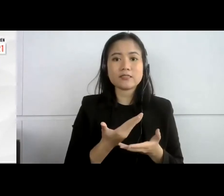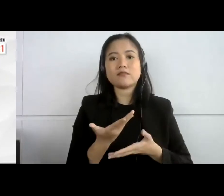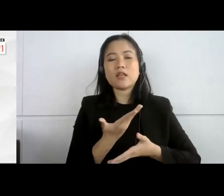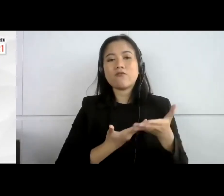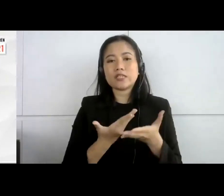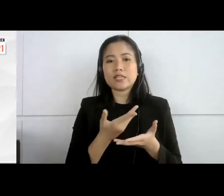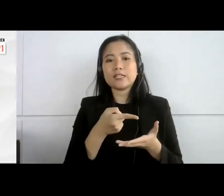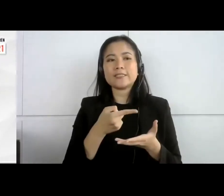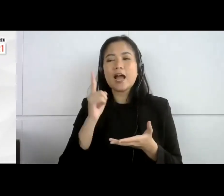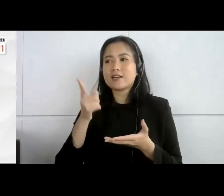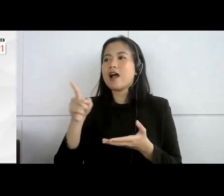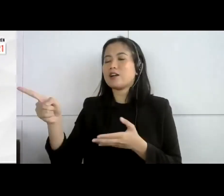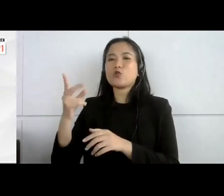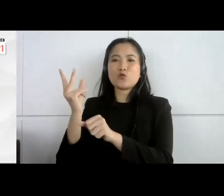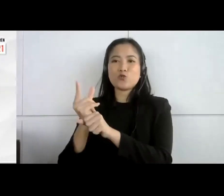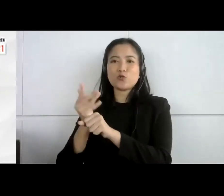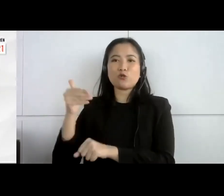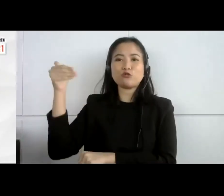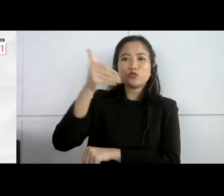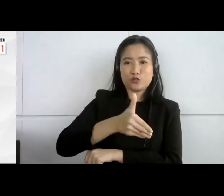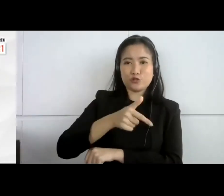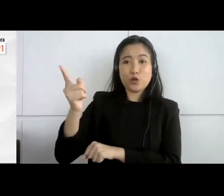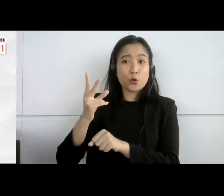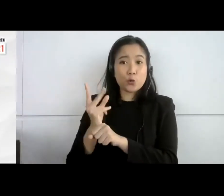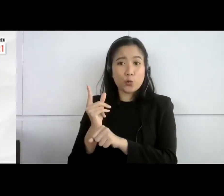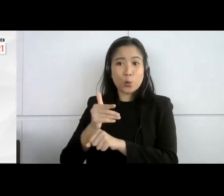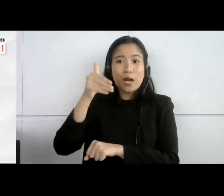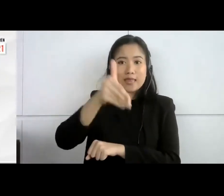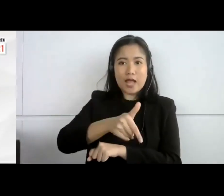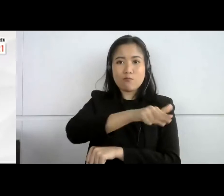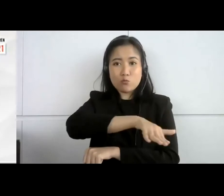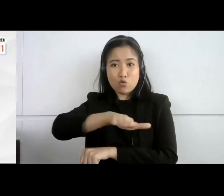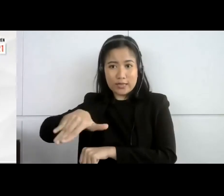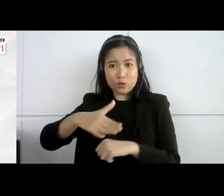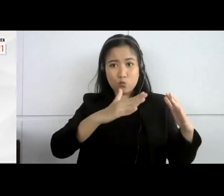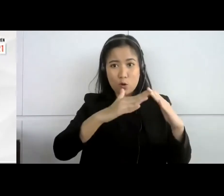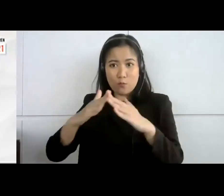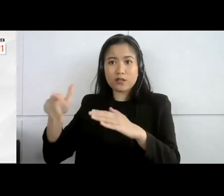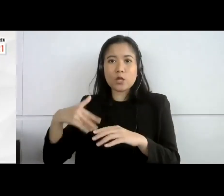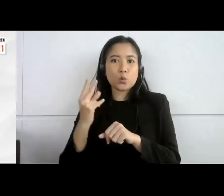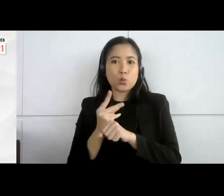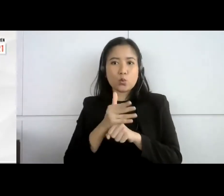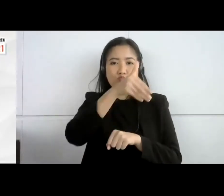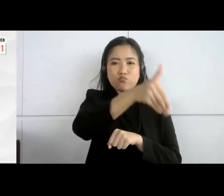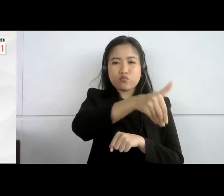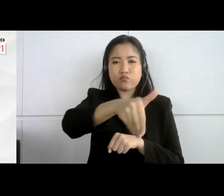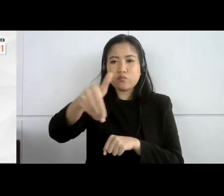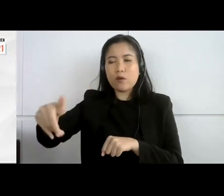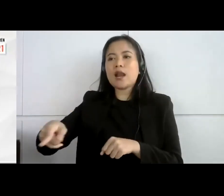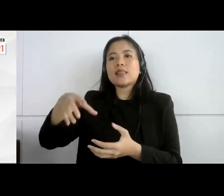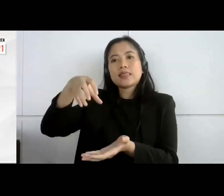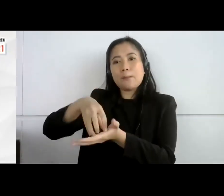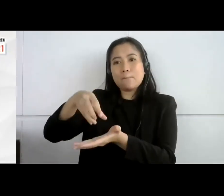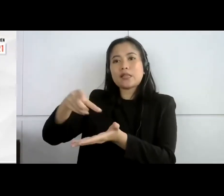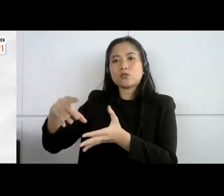tim guru kunjung, di mana guru mengunjungi siswa ke rumah-rumah dan tempat-tempat yang telah